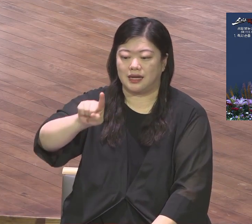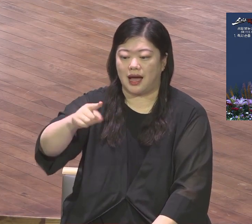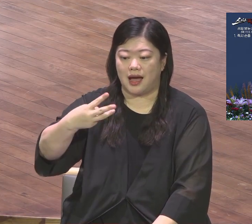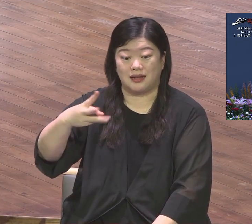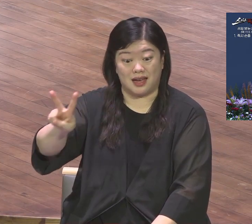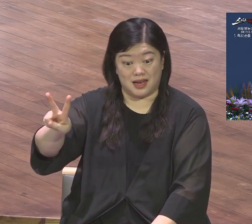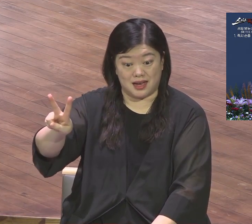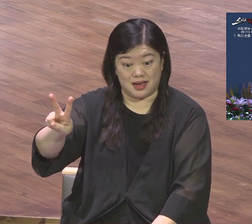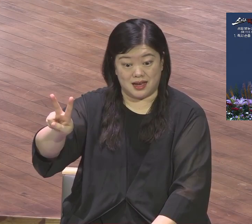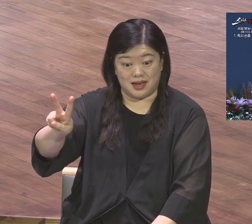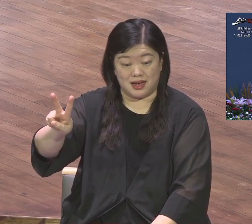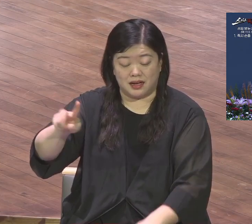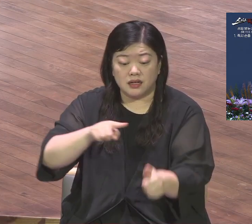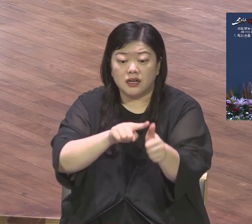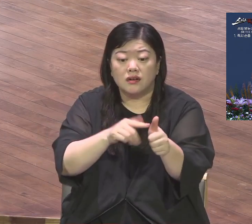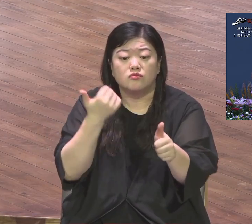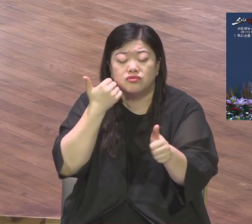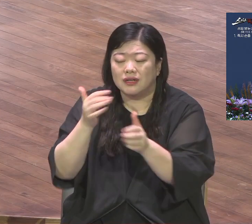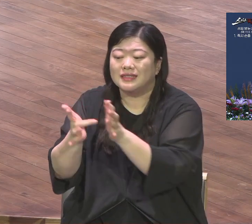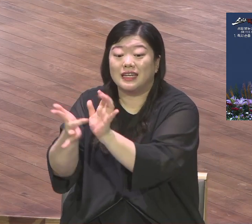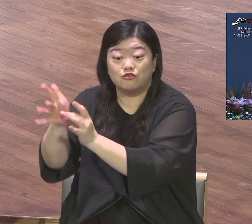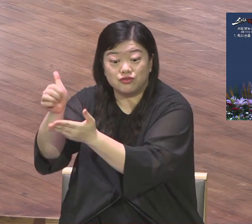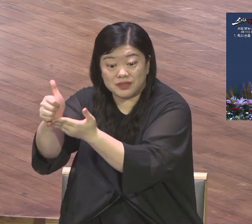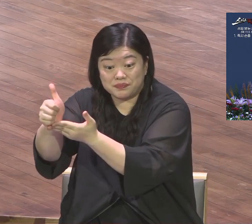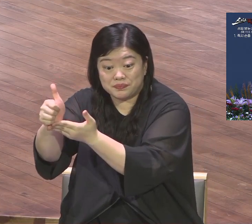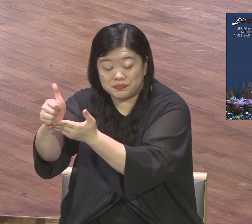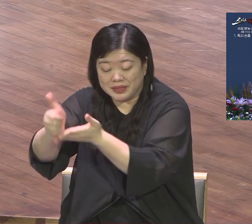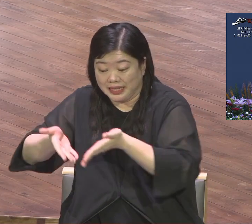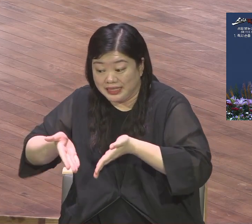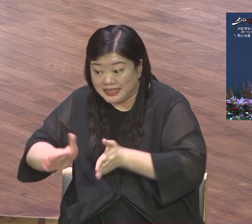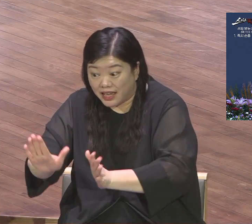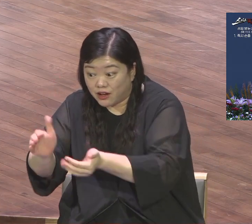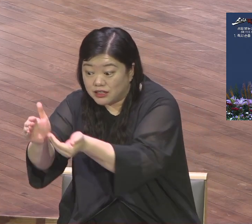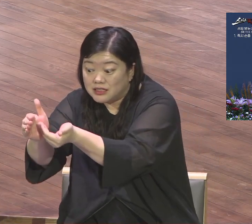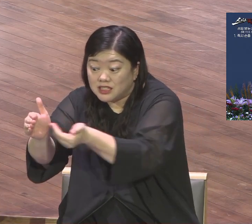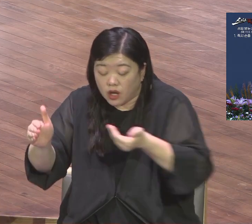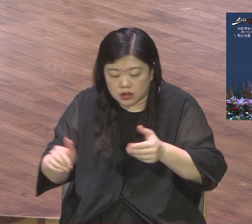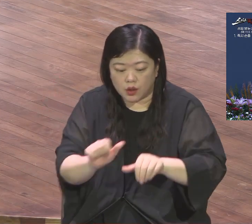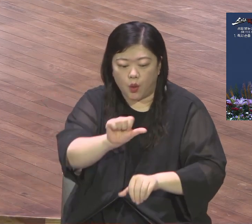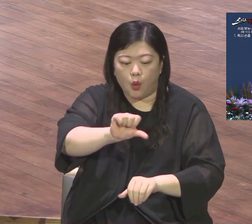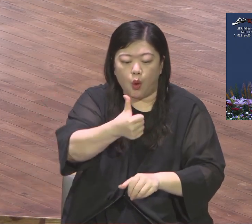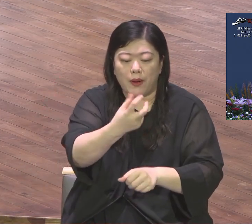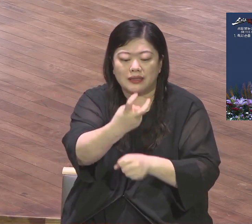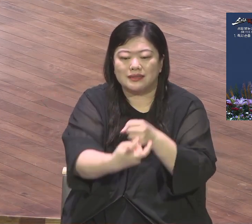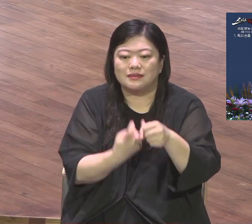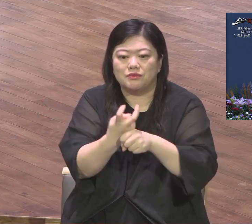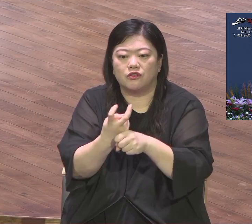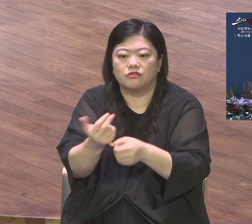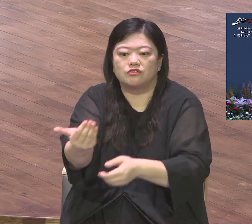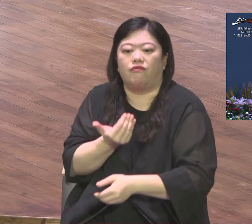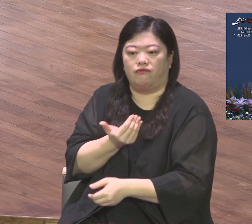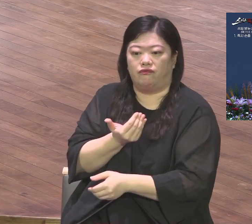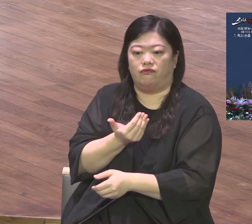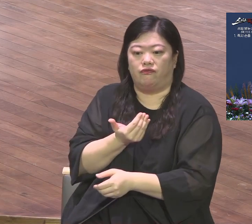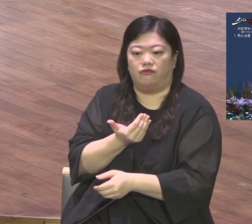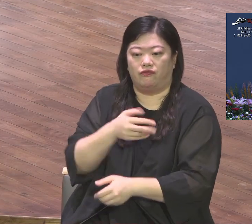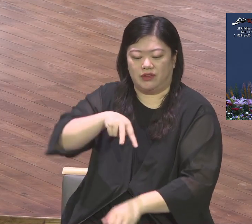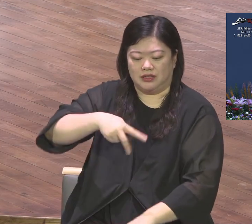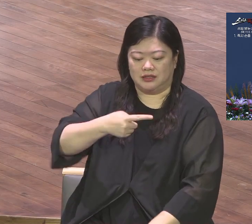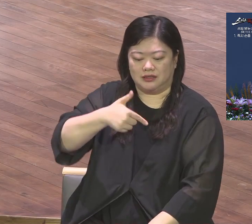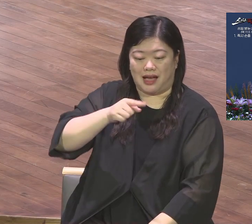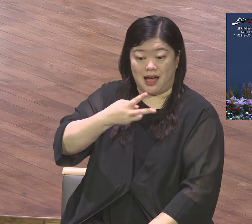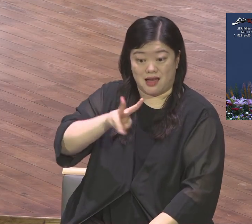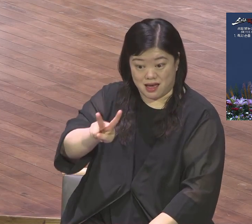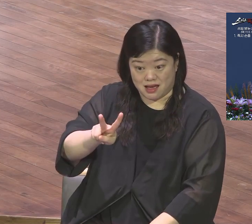예수님이 이 땅에 오시기 520년 전입니다. 520년 전에 서가랴 선지자가 예언한 거예요. 그